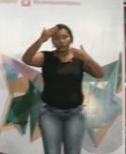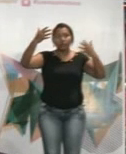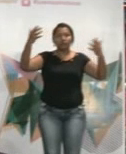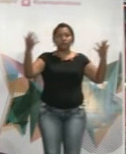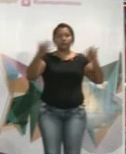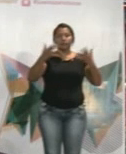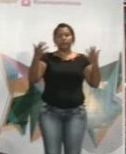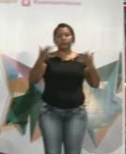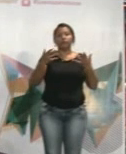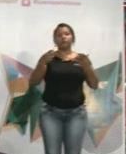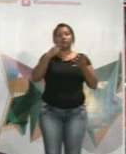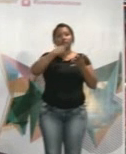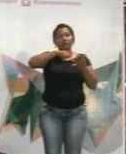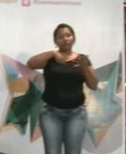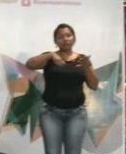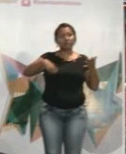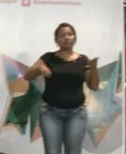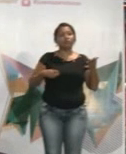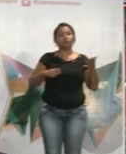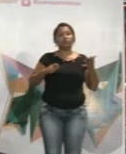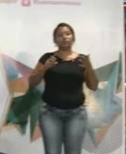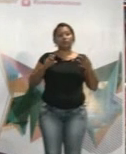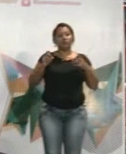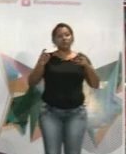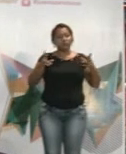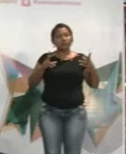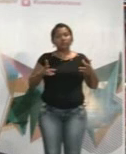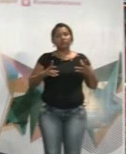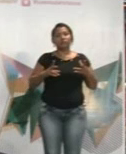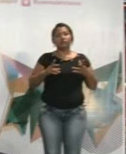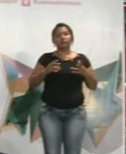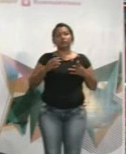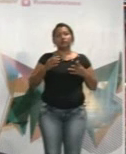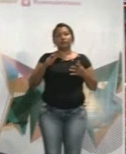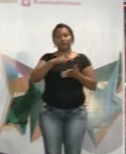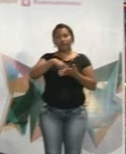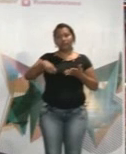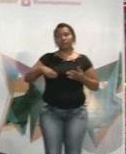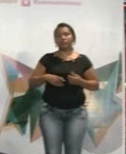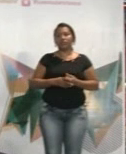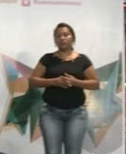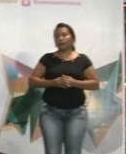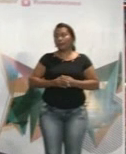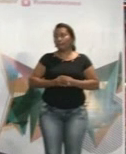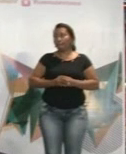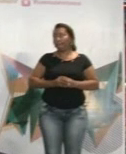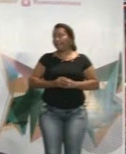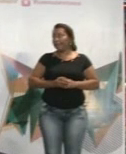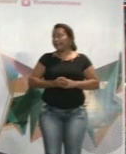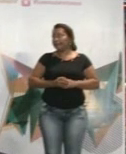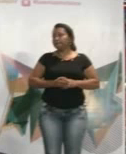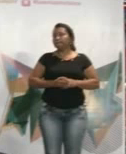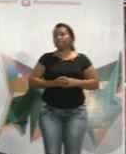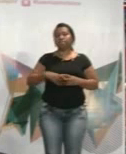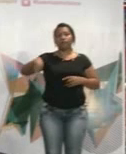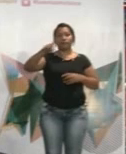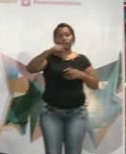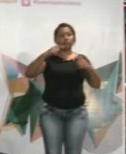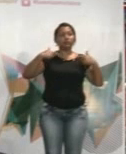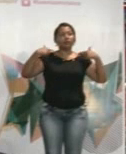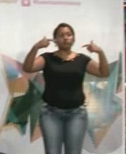Cada assinatura, cada livro, cada sucesso, que isso fique registrado, para que vocês realmente atinjam todos os